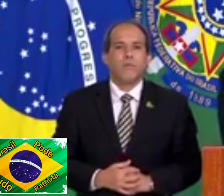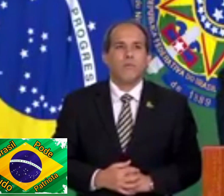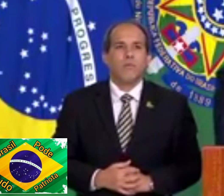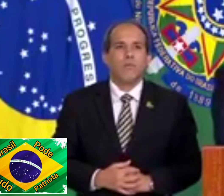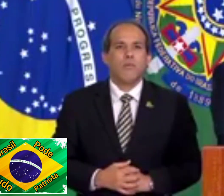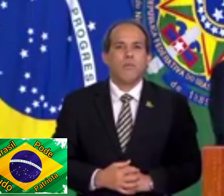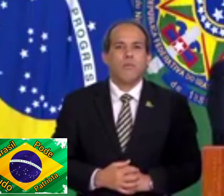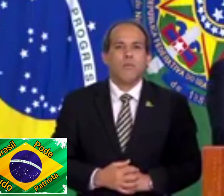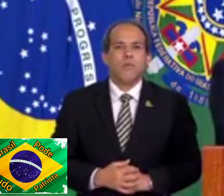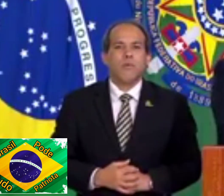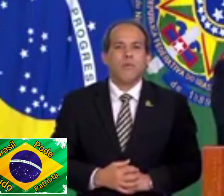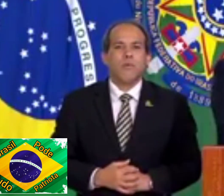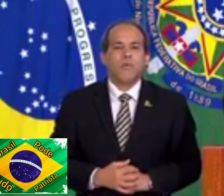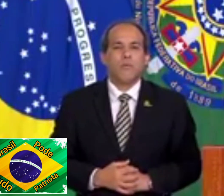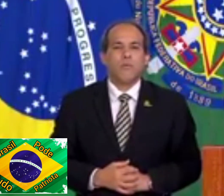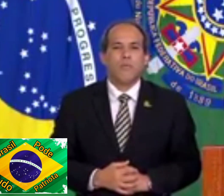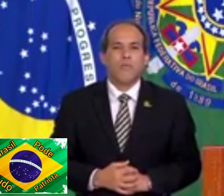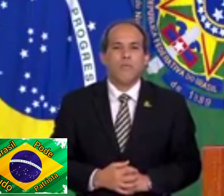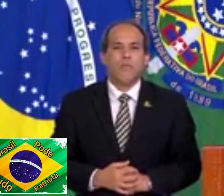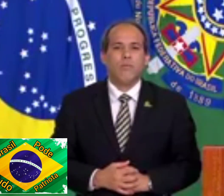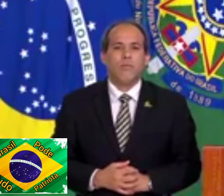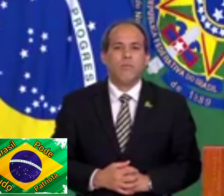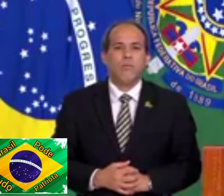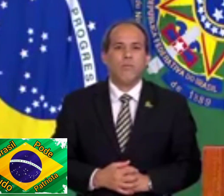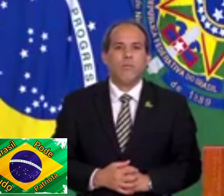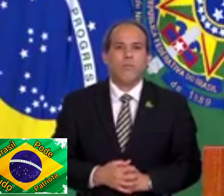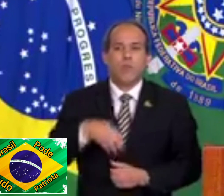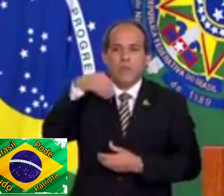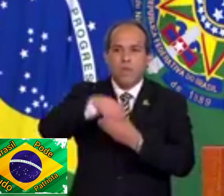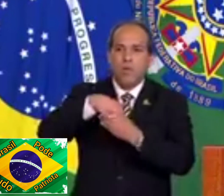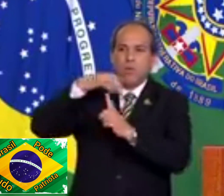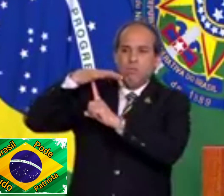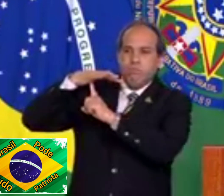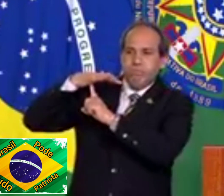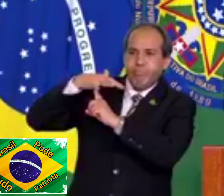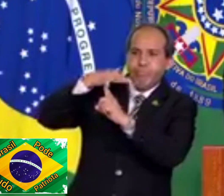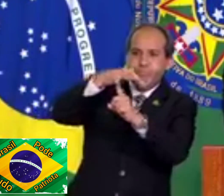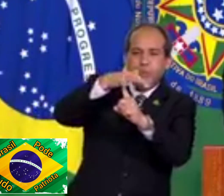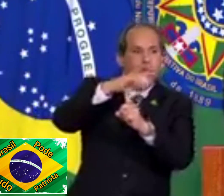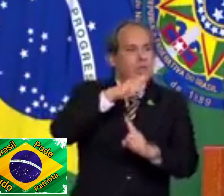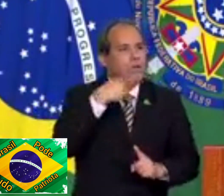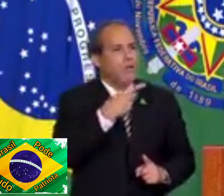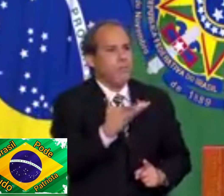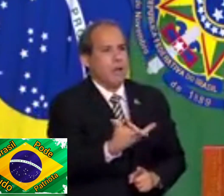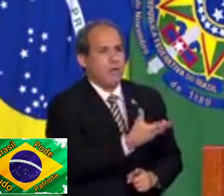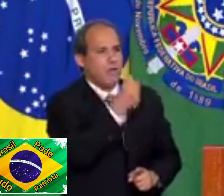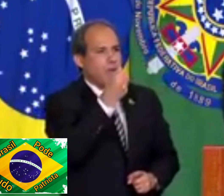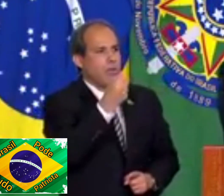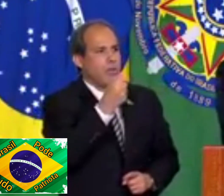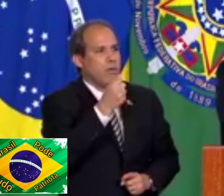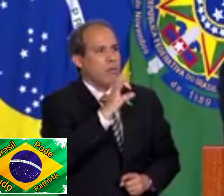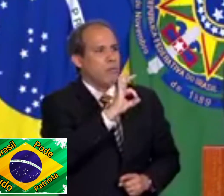fui conduzido pelo helicóptero da nossa gloriosa Polícia Militar de São Paulo.